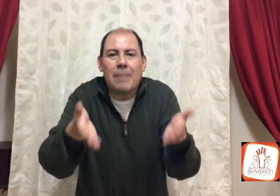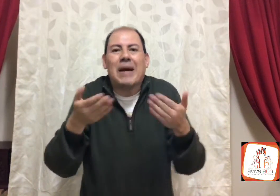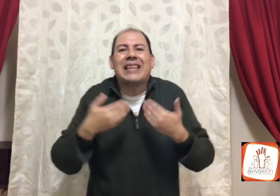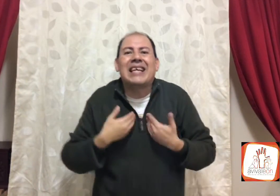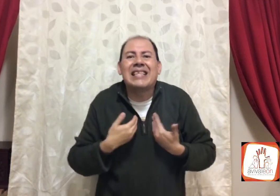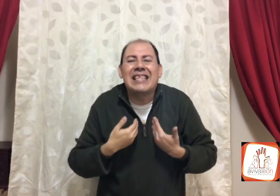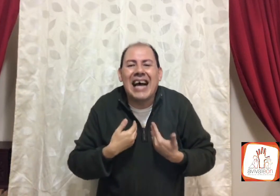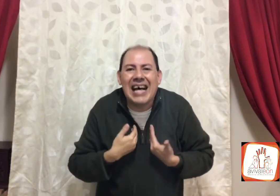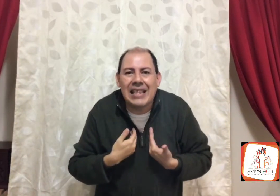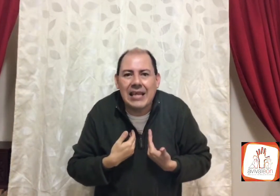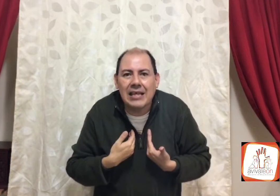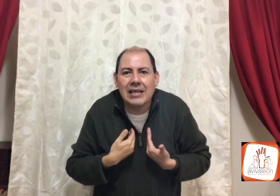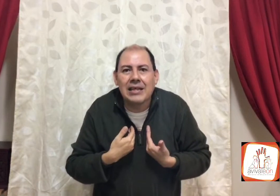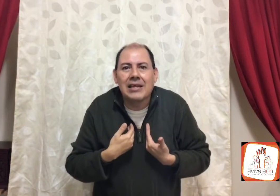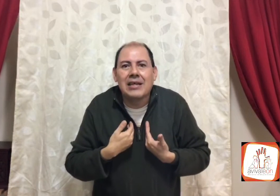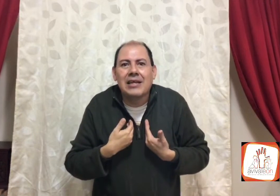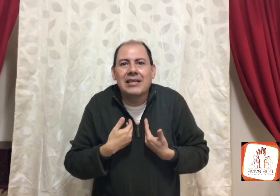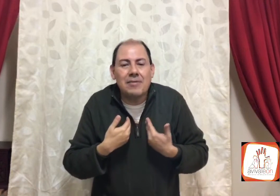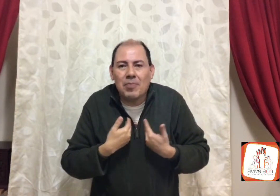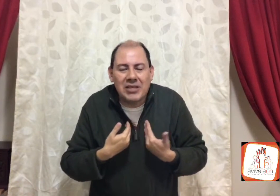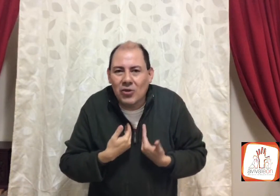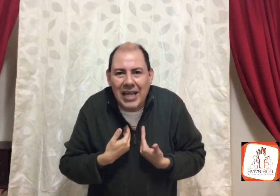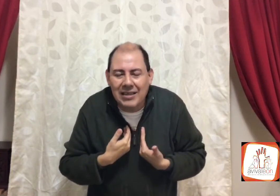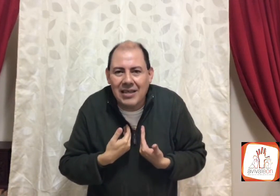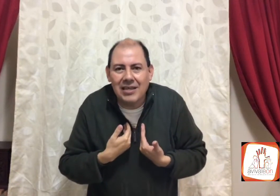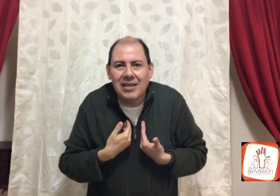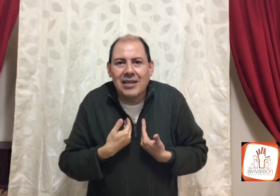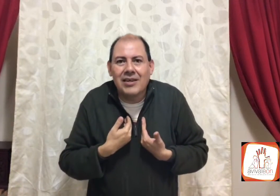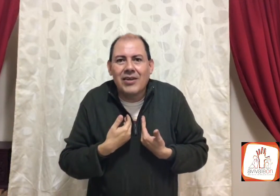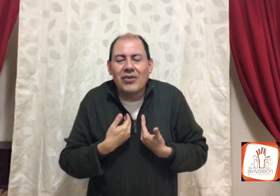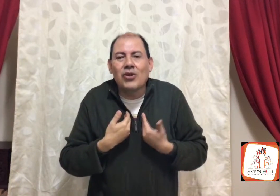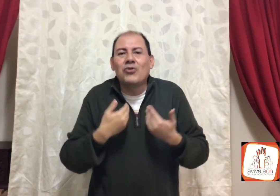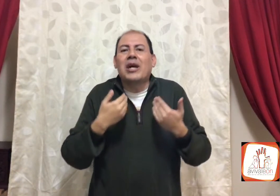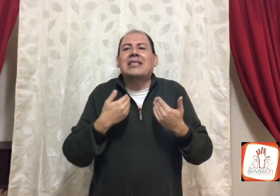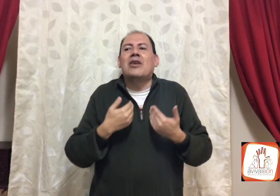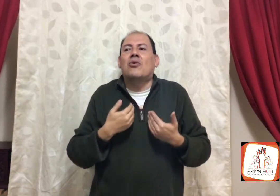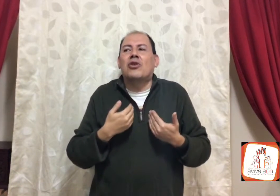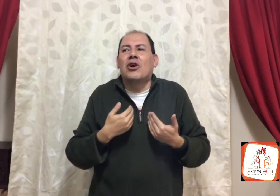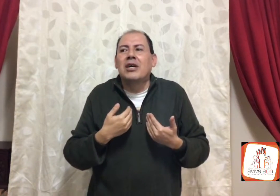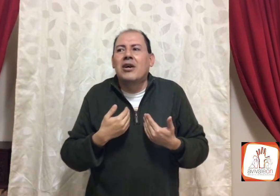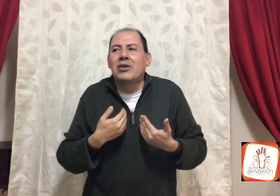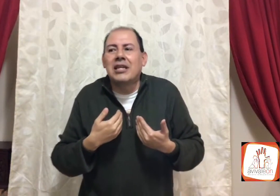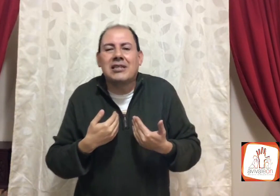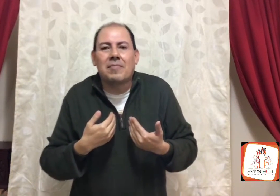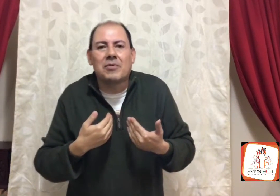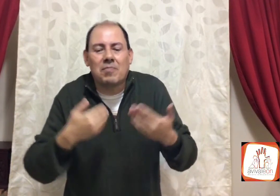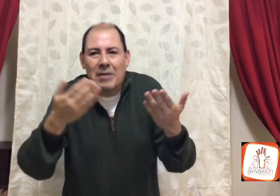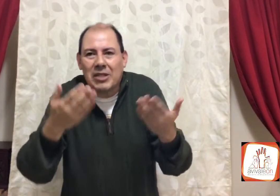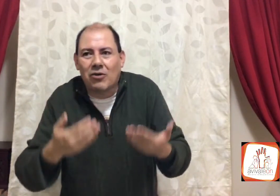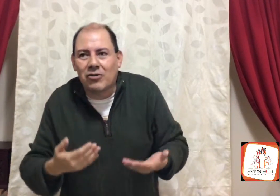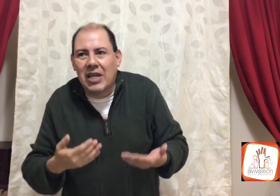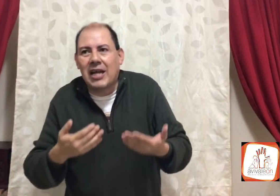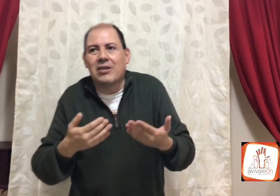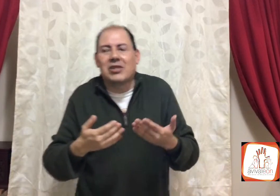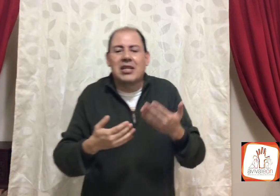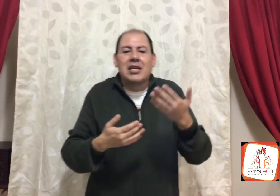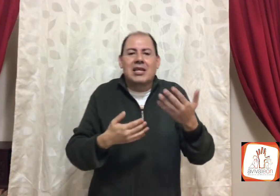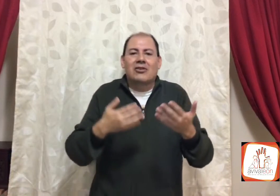la paternidad, es impresionante, nunca se le ocurrió, oye, este, pues vamos a conocernos, y nos